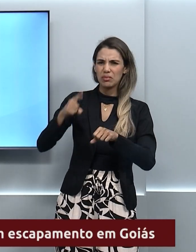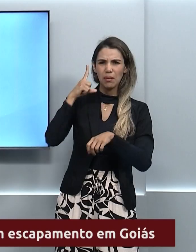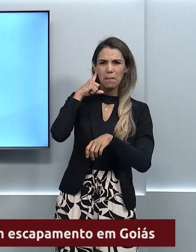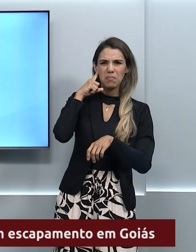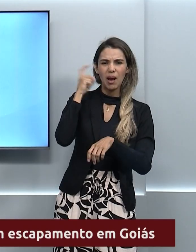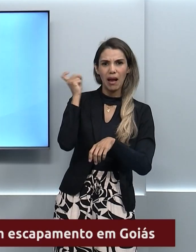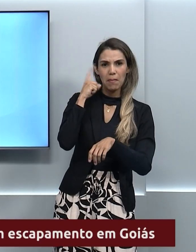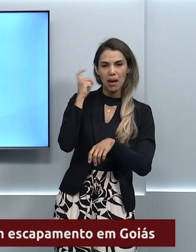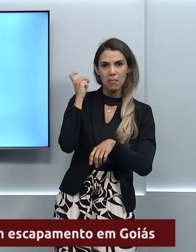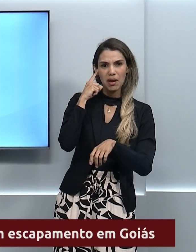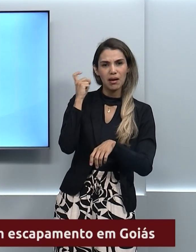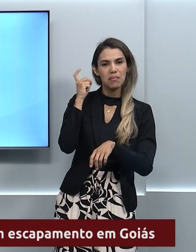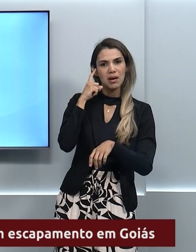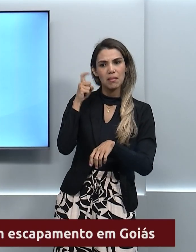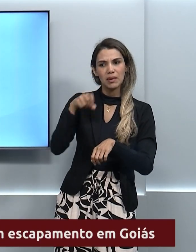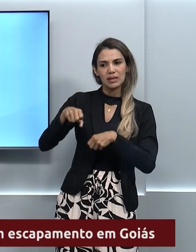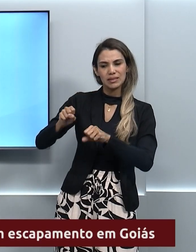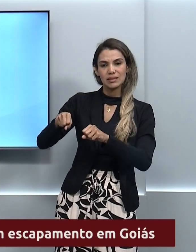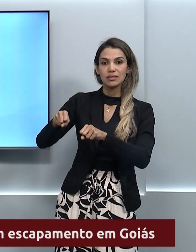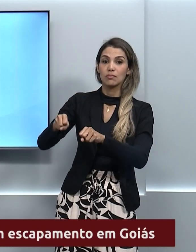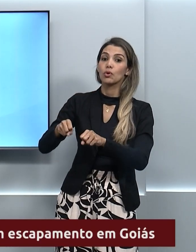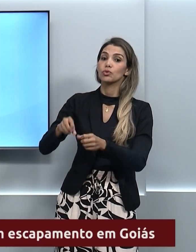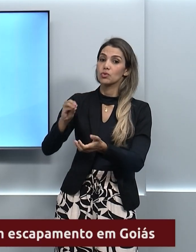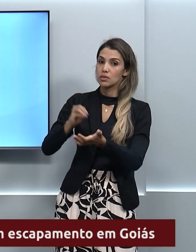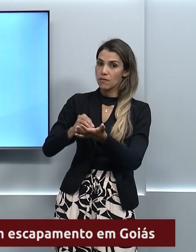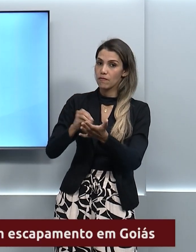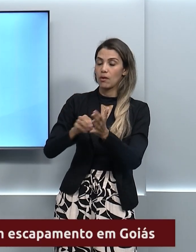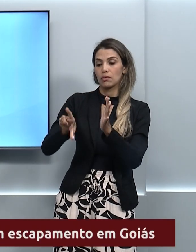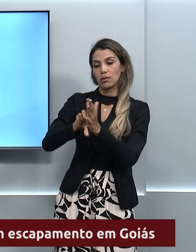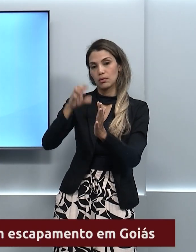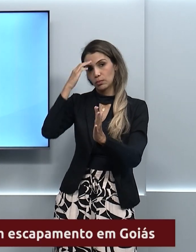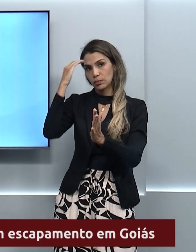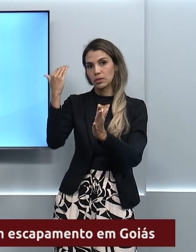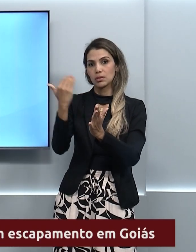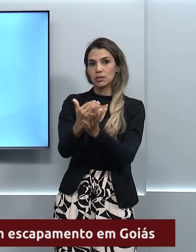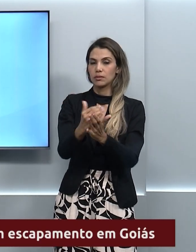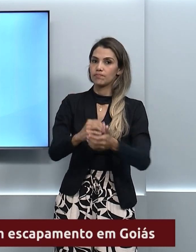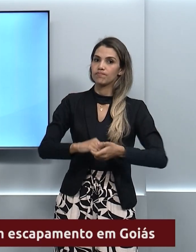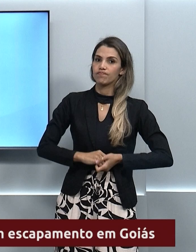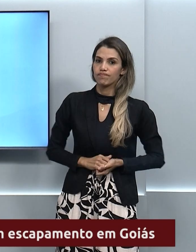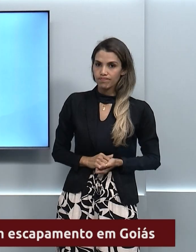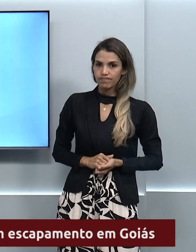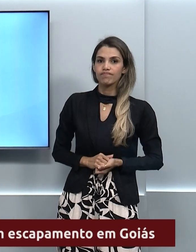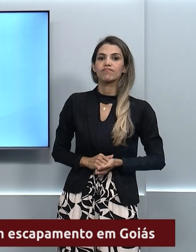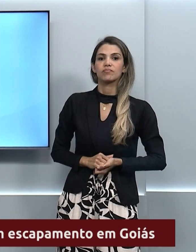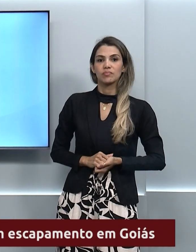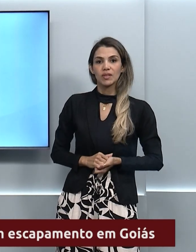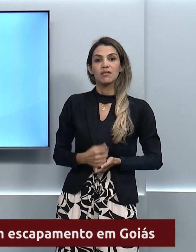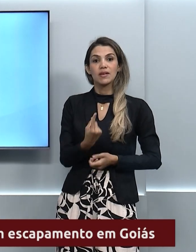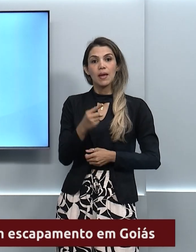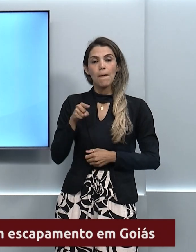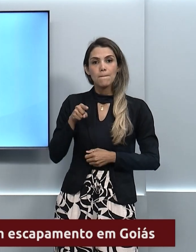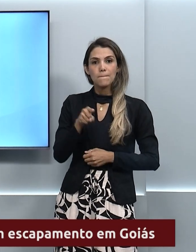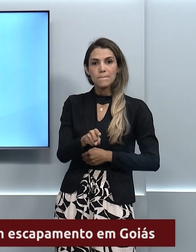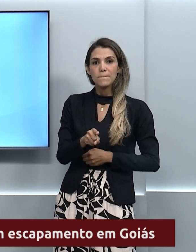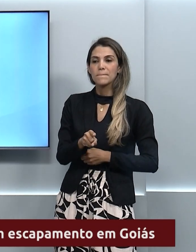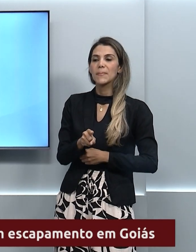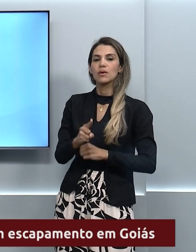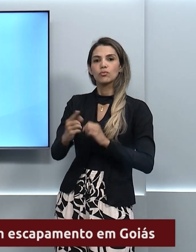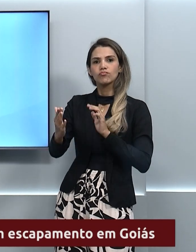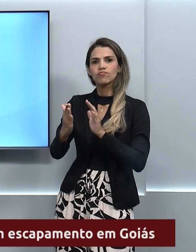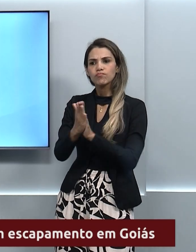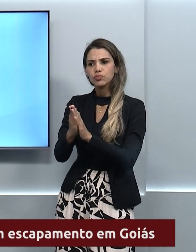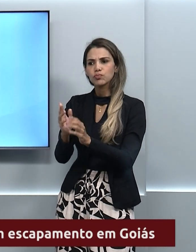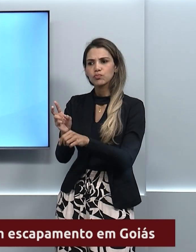causado por essas motos irregulares. Mais de 1.000 abordagens e mais de 120 apreensões já